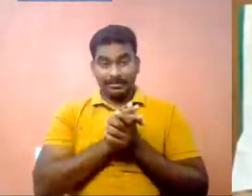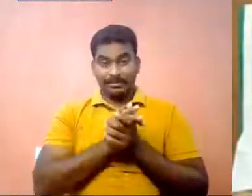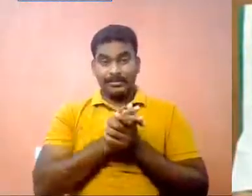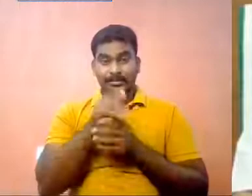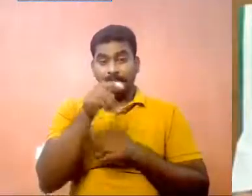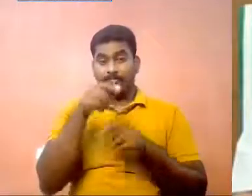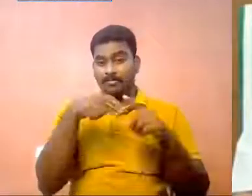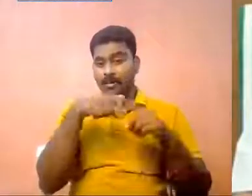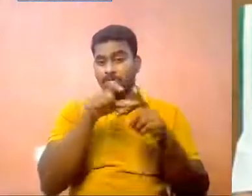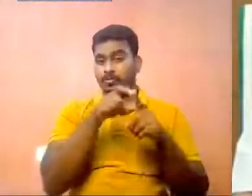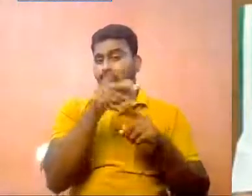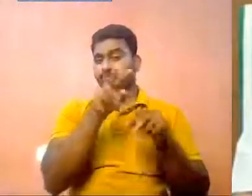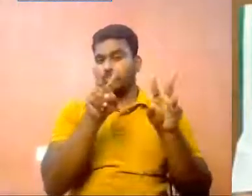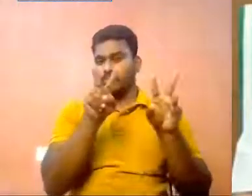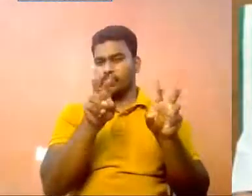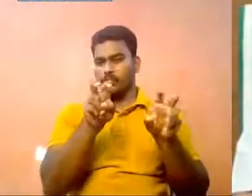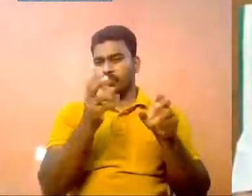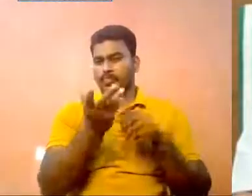വന്നുയർന്നതാണ്.